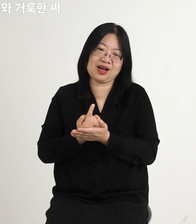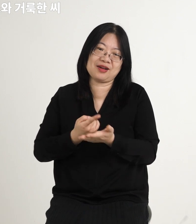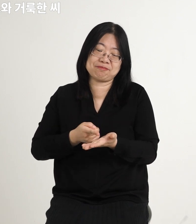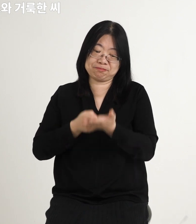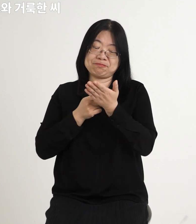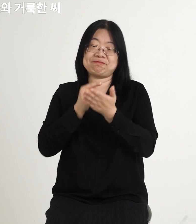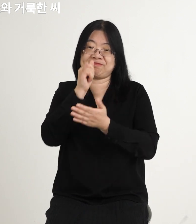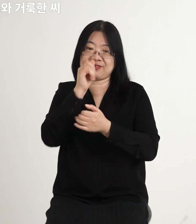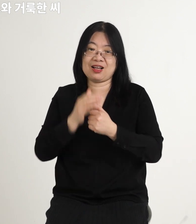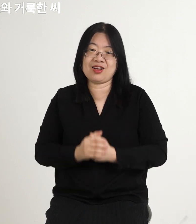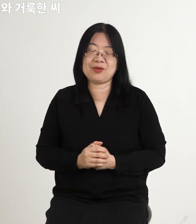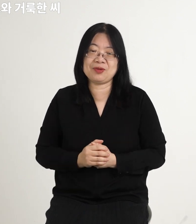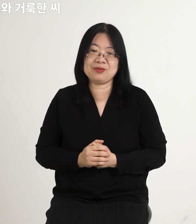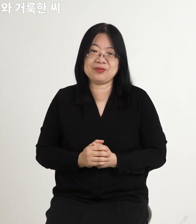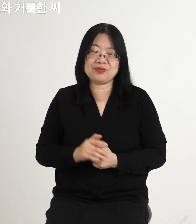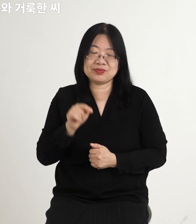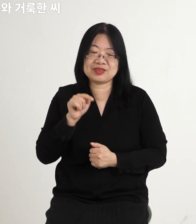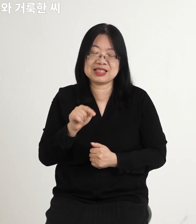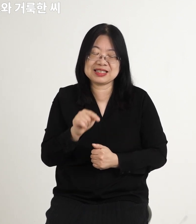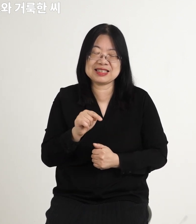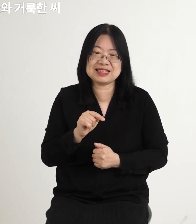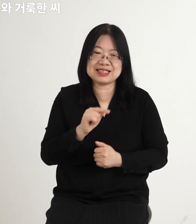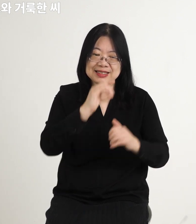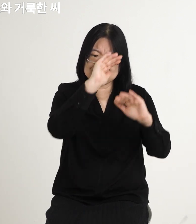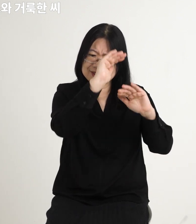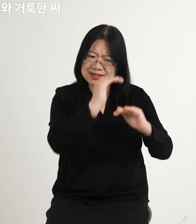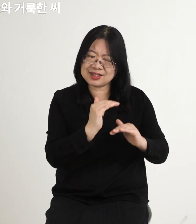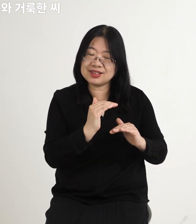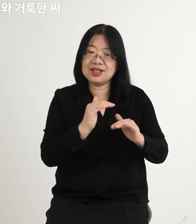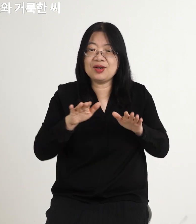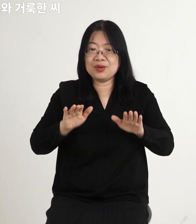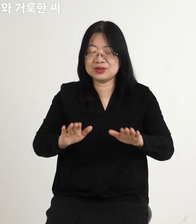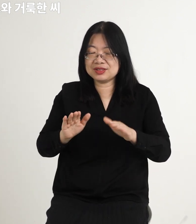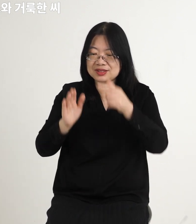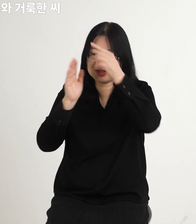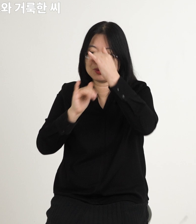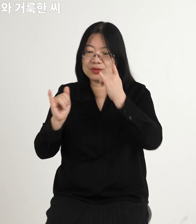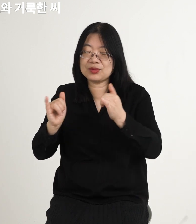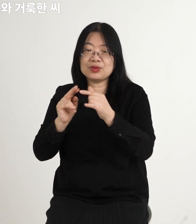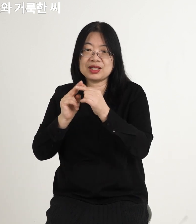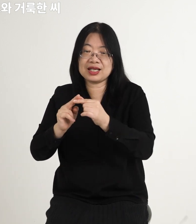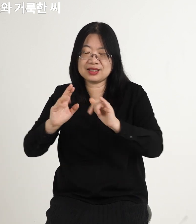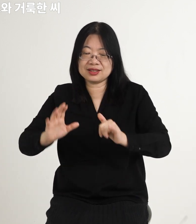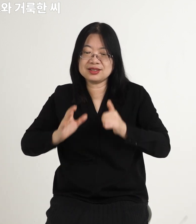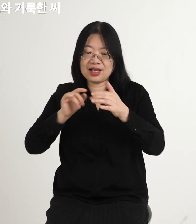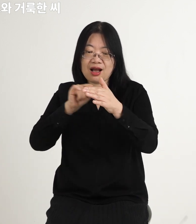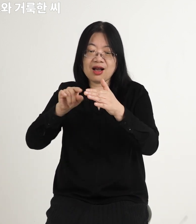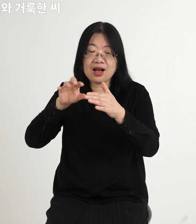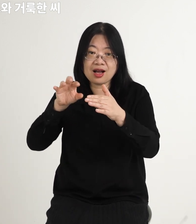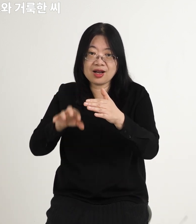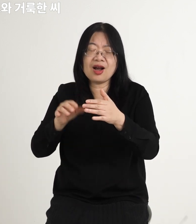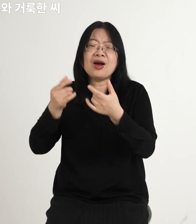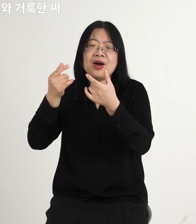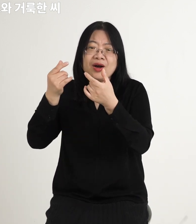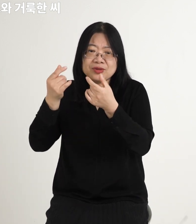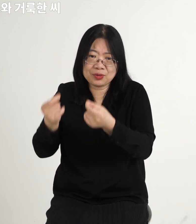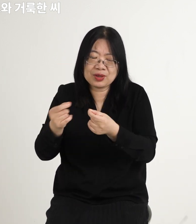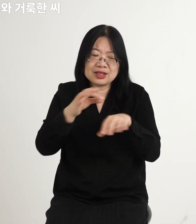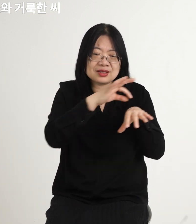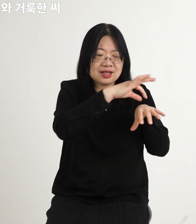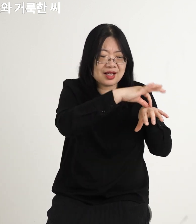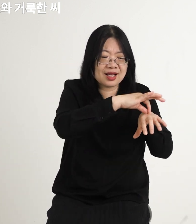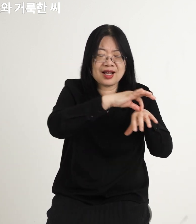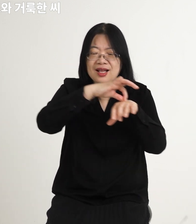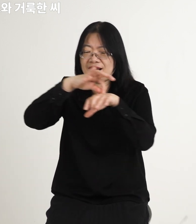그러니까 이 패턴은 오늘 성도들과 이 세상 속에서도